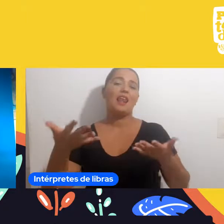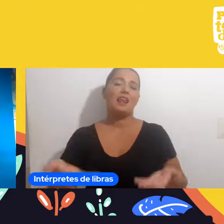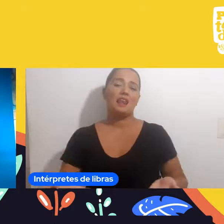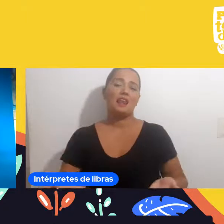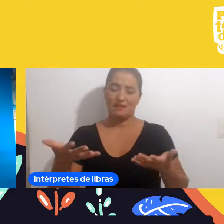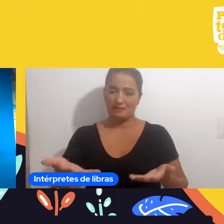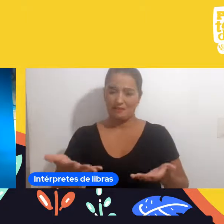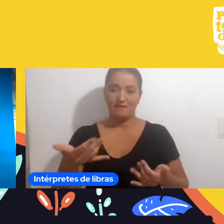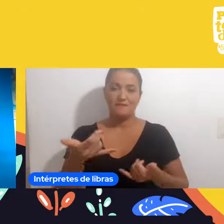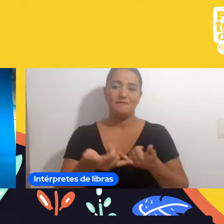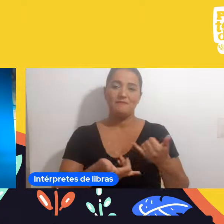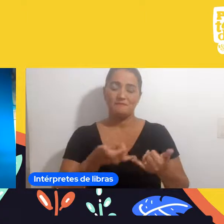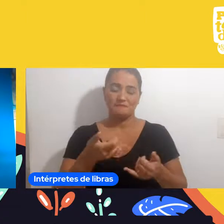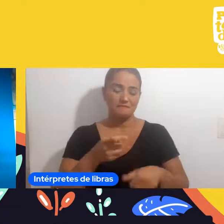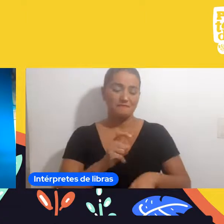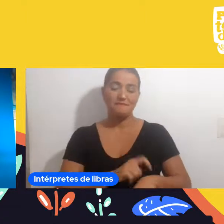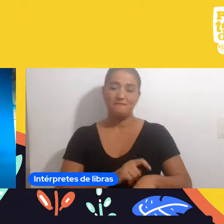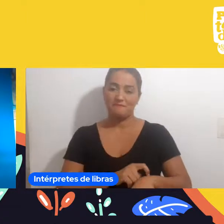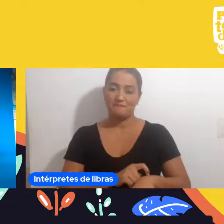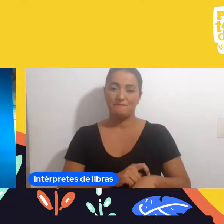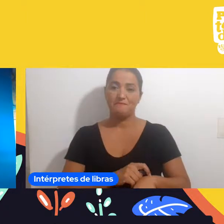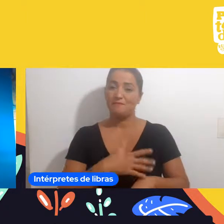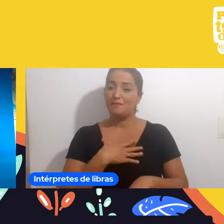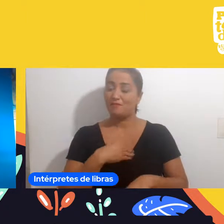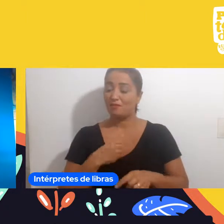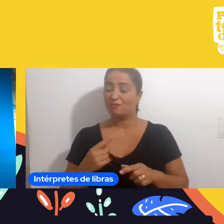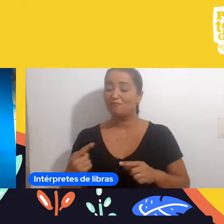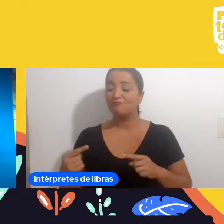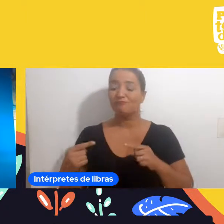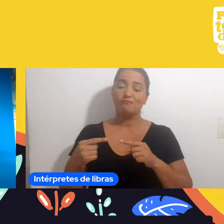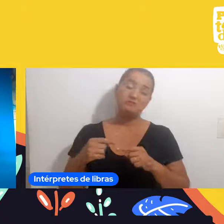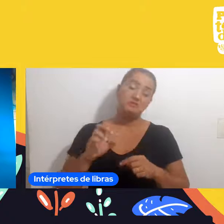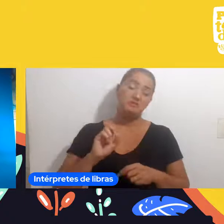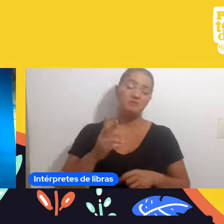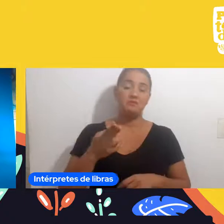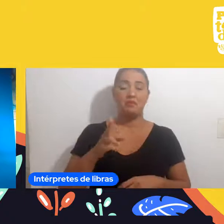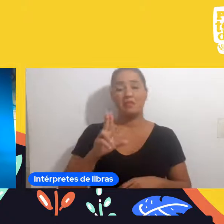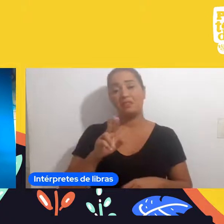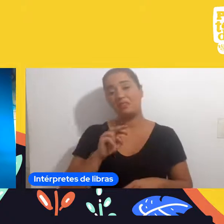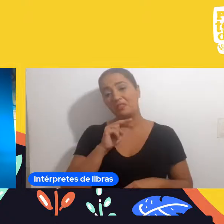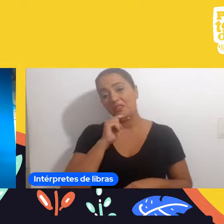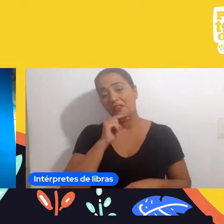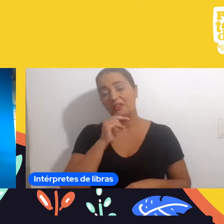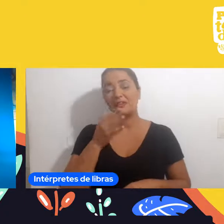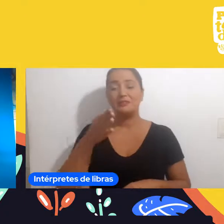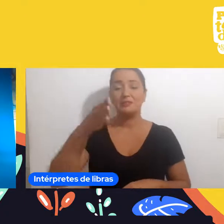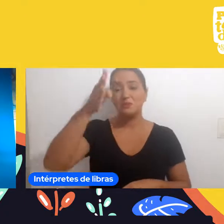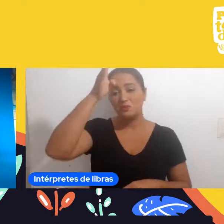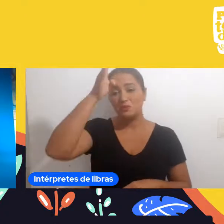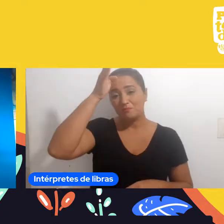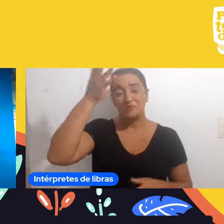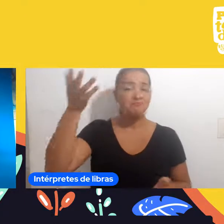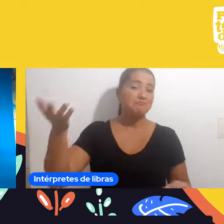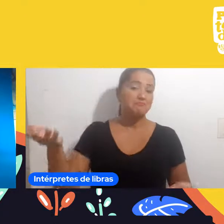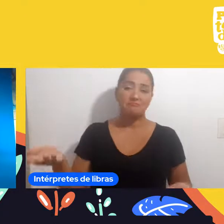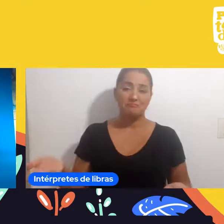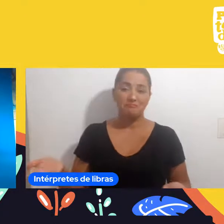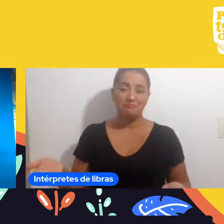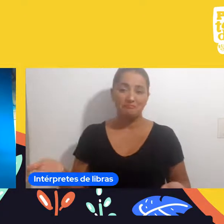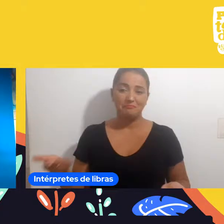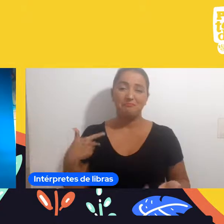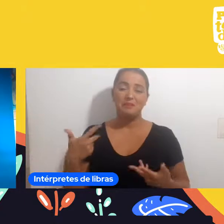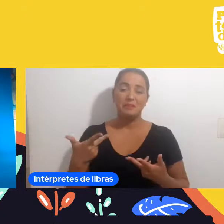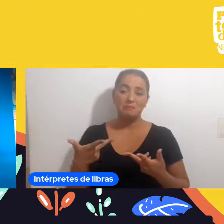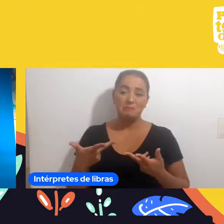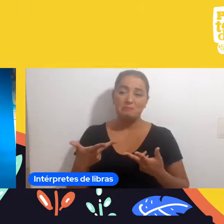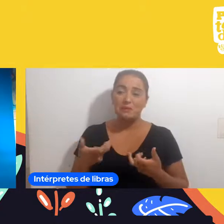momento de brincadeira com um filho, ou com o neto, ou com o sobrinho. Eu tenho percebido isso,